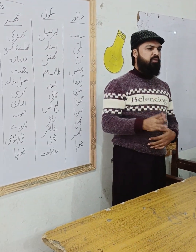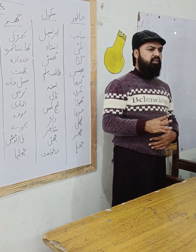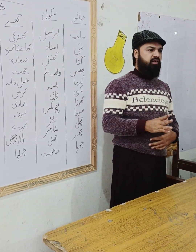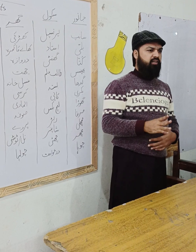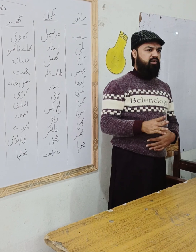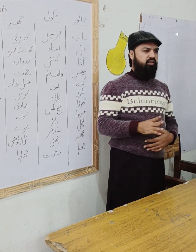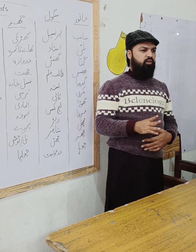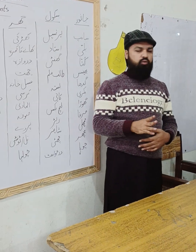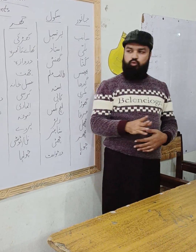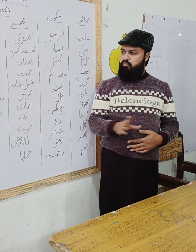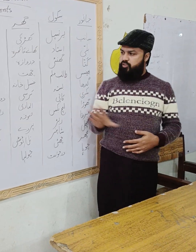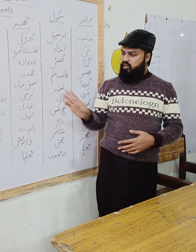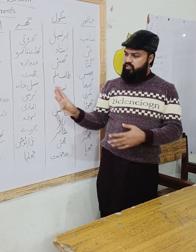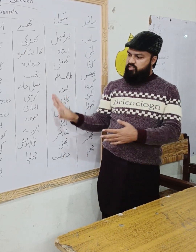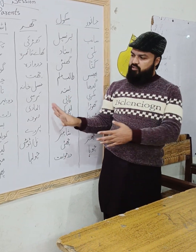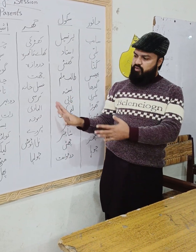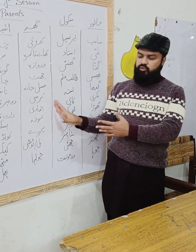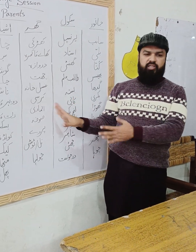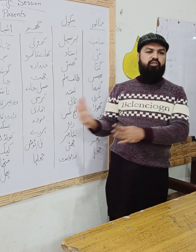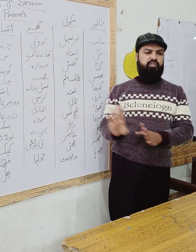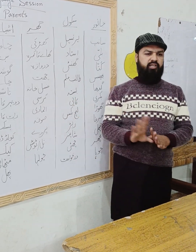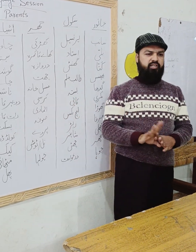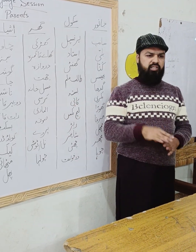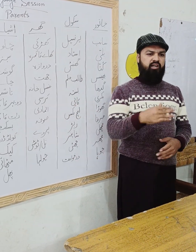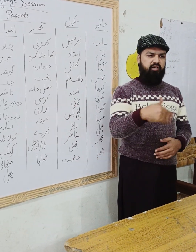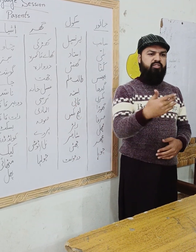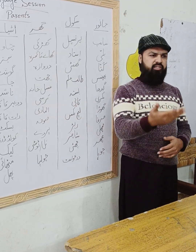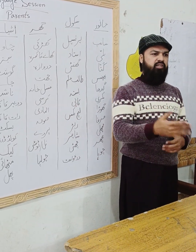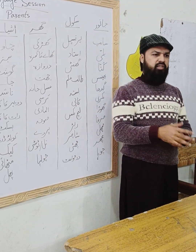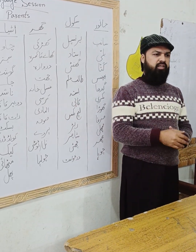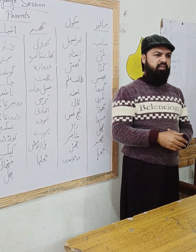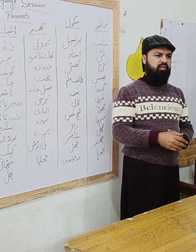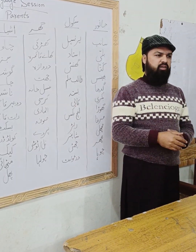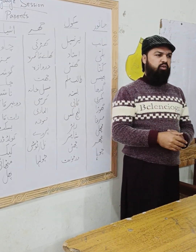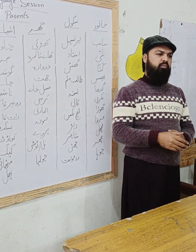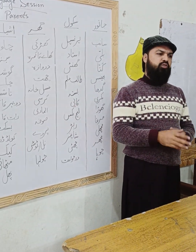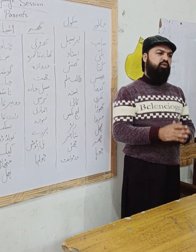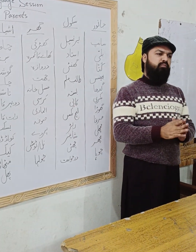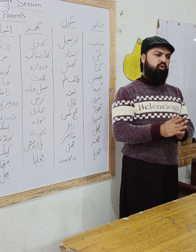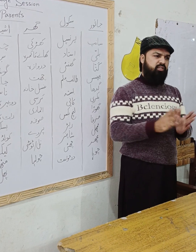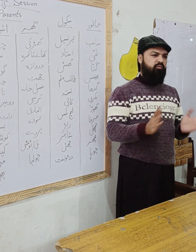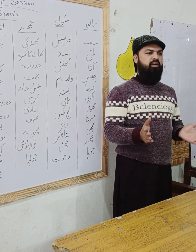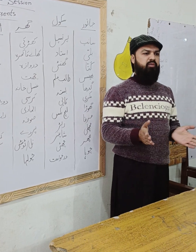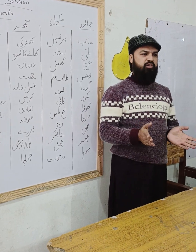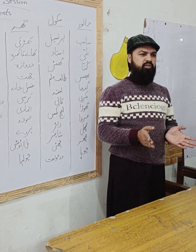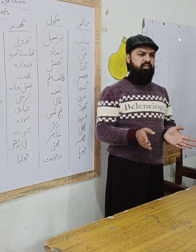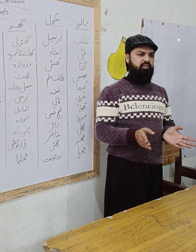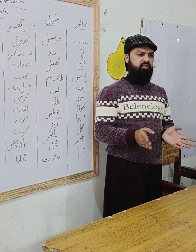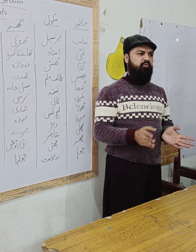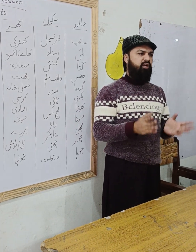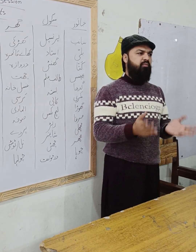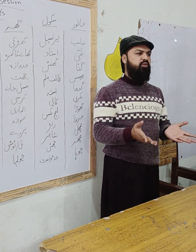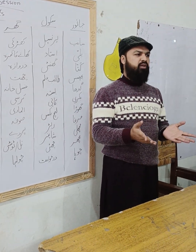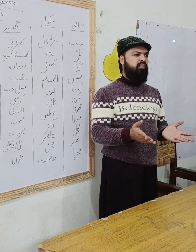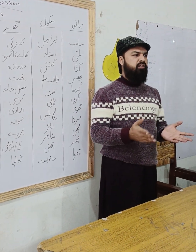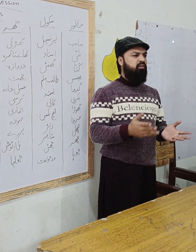करें और 50 से 60 वर्ड तो यही हो जाएंगे। इंशाल्लाह आगे भी सेशन रखेंगे और बच्चों की बहुत ज़्यादा वोकैबुलरी हो जाएगी। जब वोकैबुलरी होगी वो